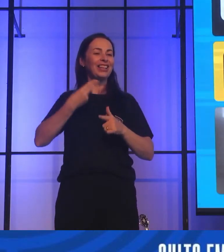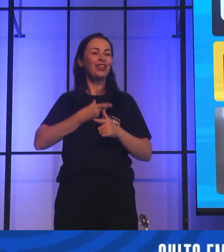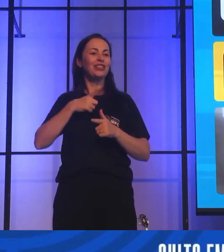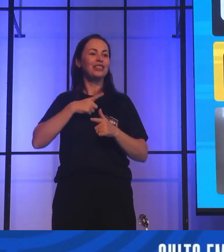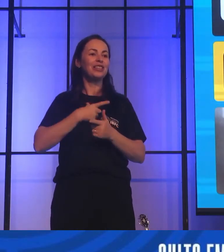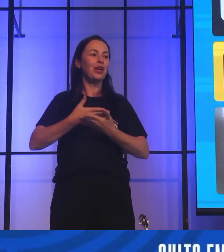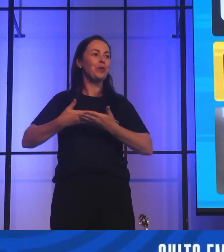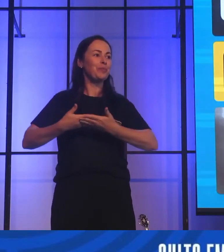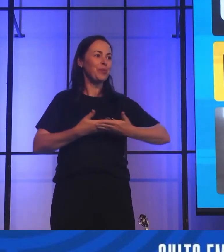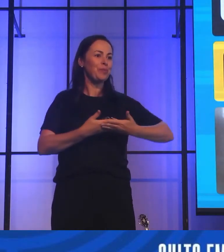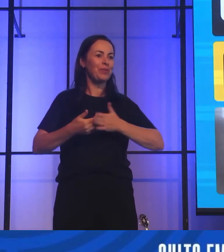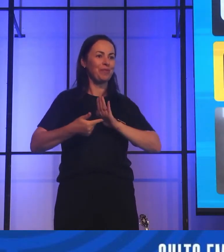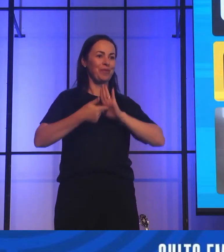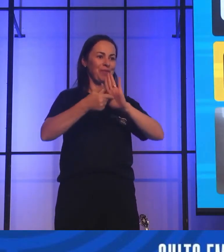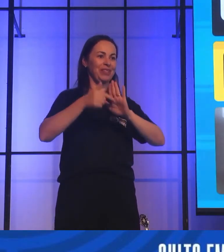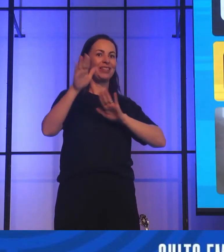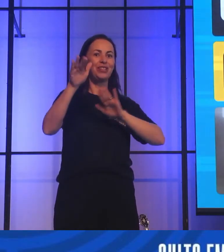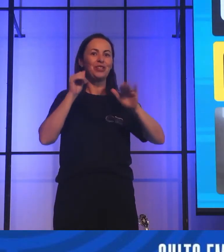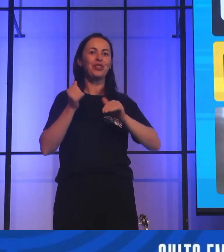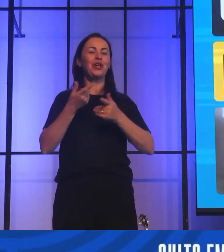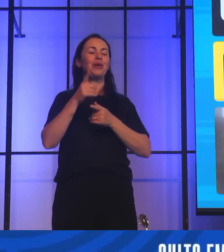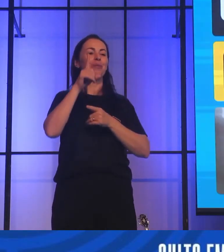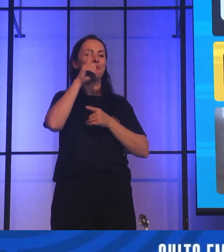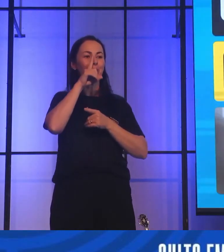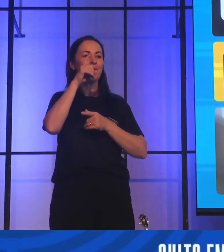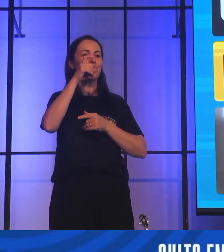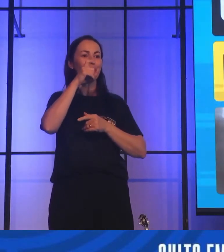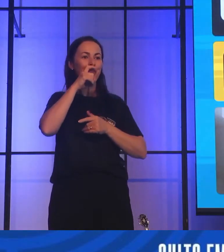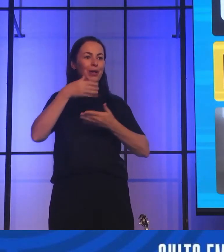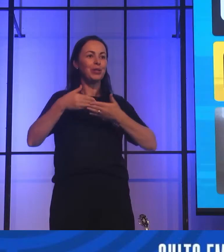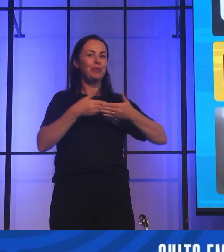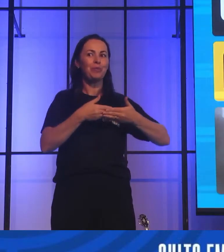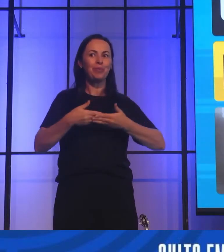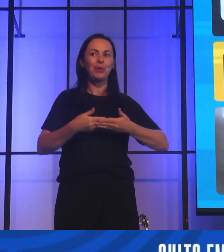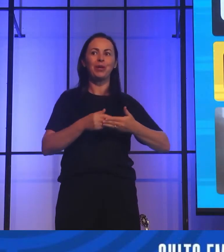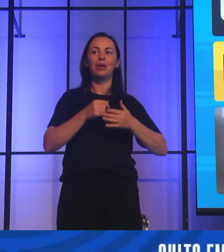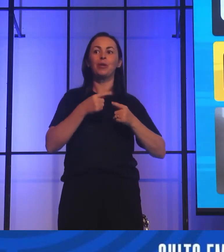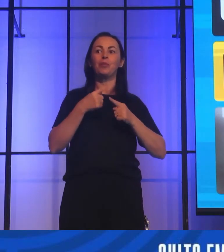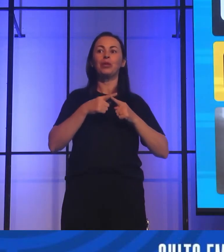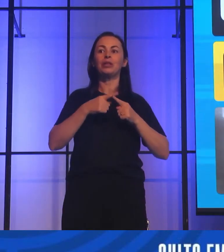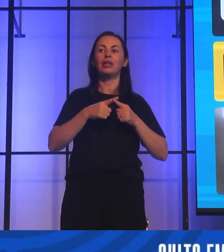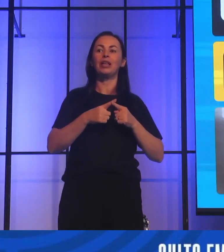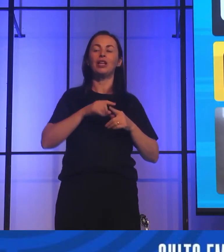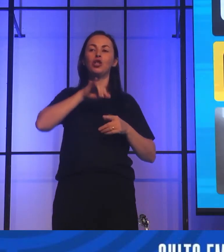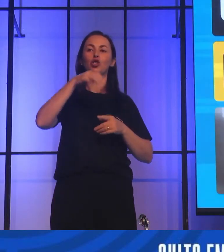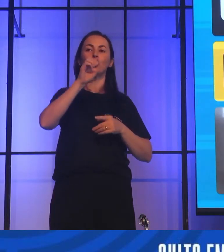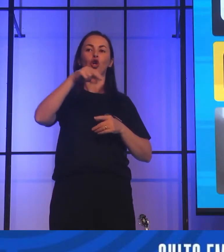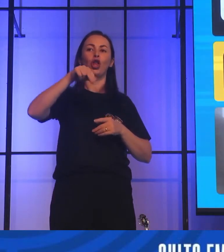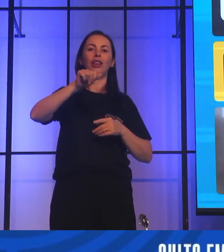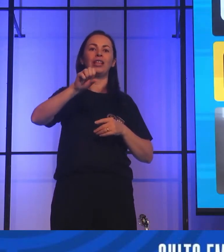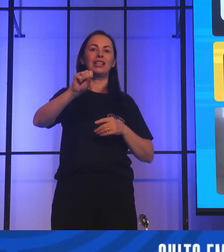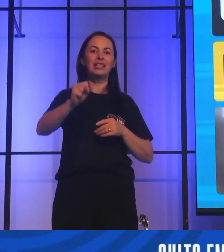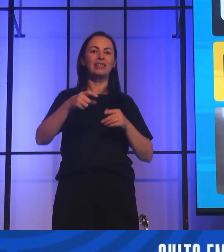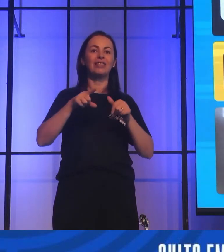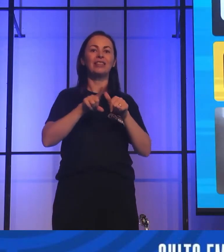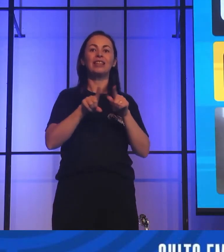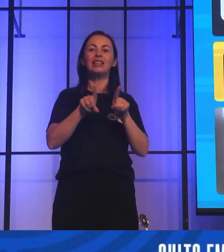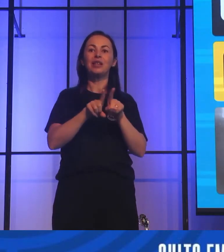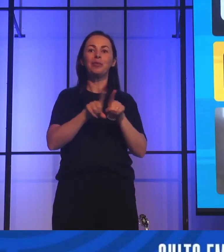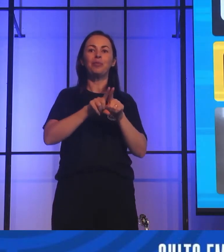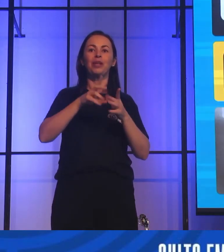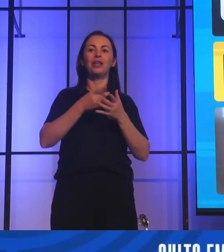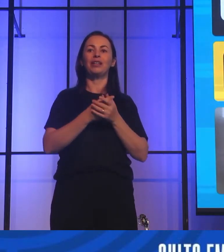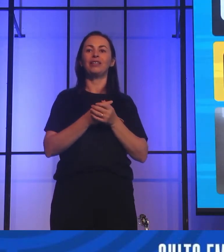aqui na frente o papai Jefferson, a mamãe Joyce e o pequeno Jonatas, o papai Rodrigo, a mãe Keren e o pequeno Isaac. Deus